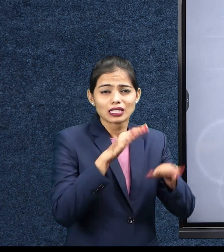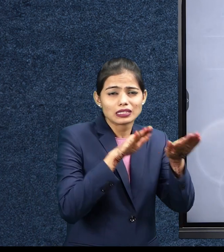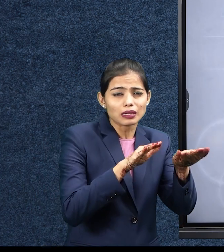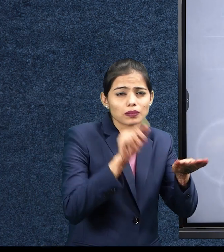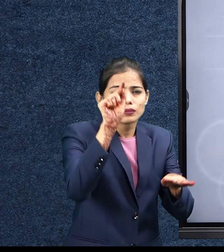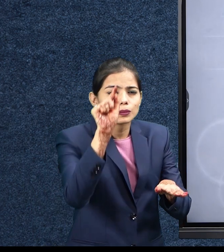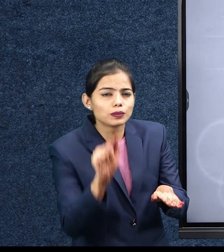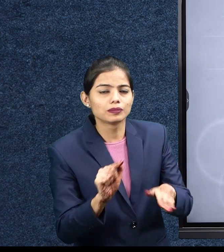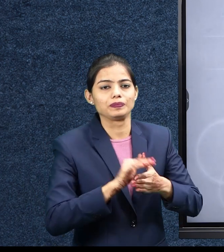अवलंबून घटना.